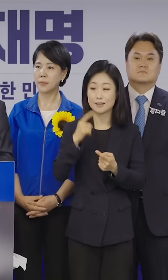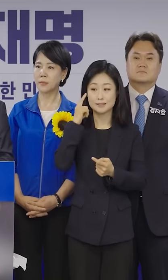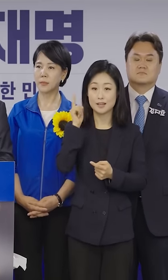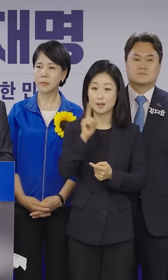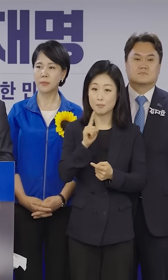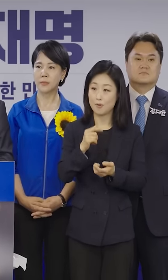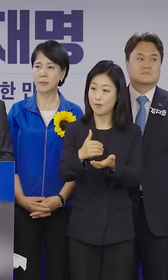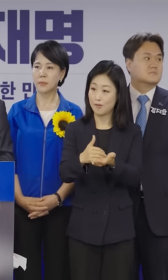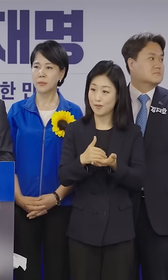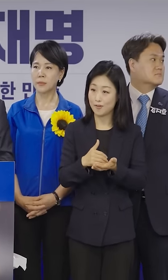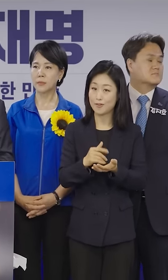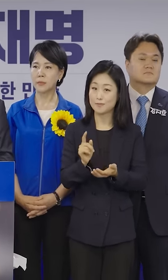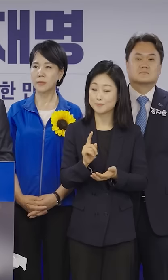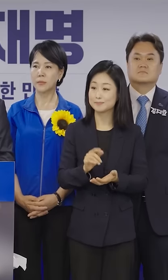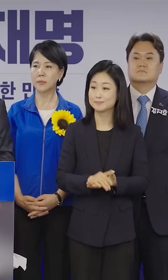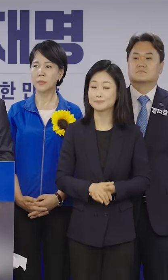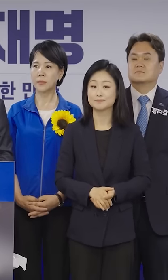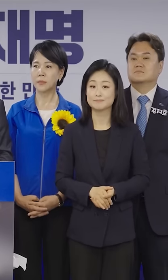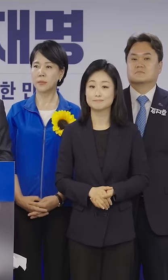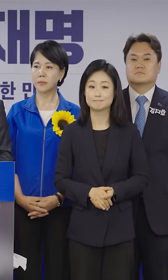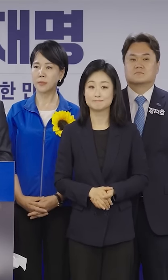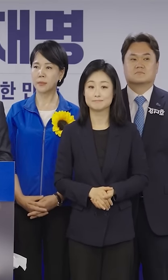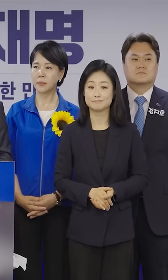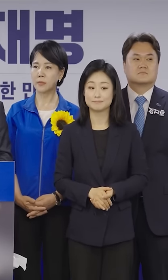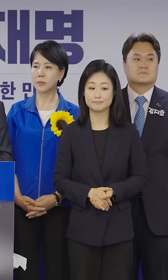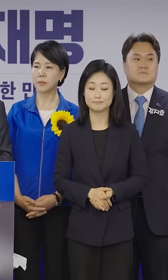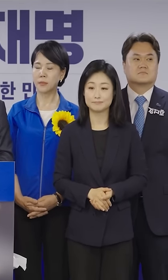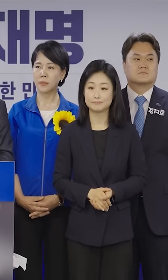대표님, 후보님 어떤 입장이신지 궁금합니다.